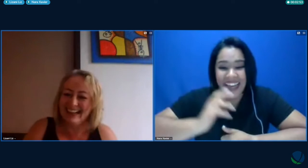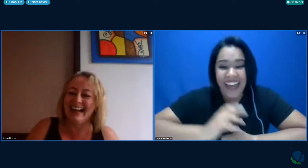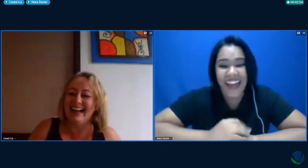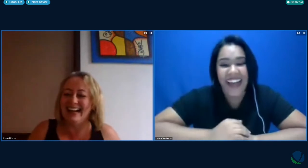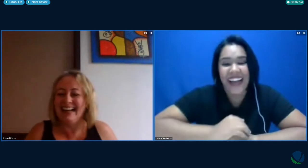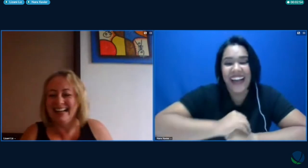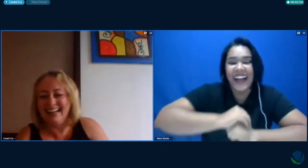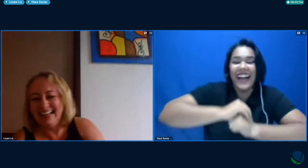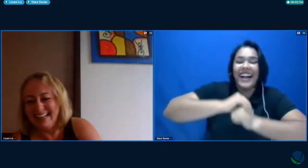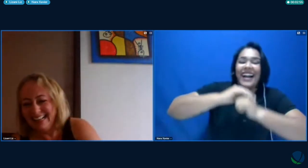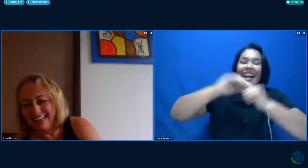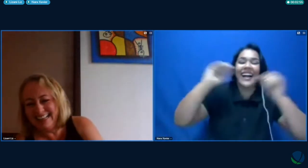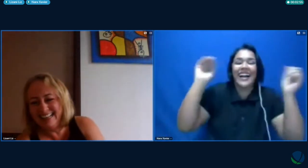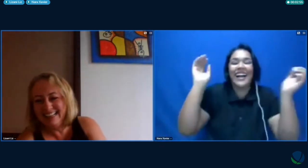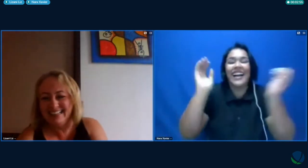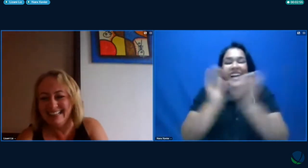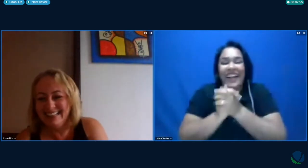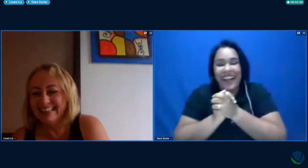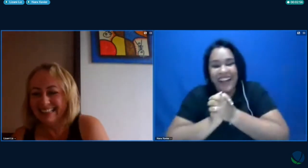vi.